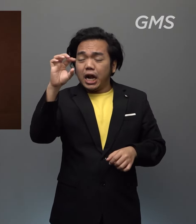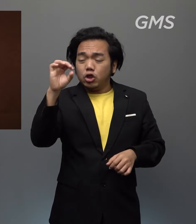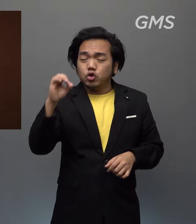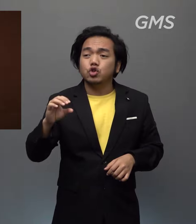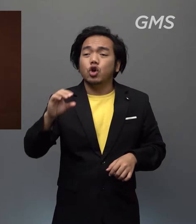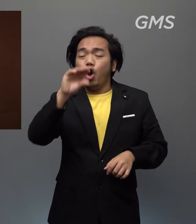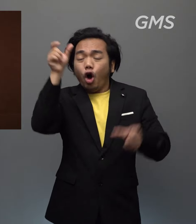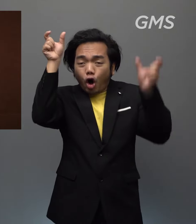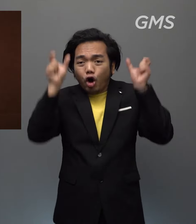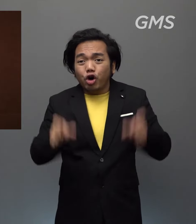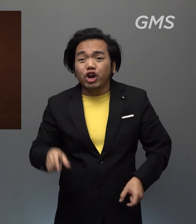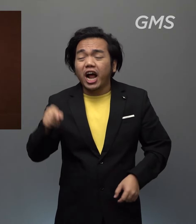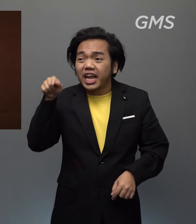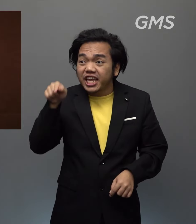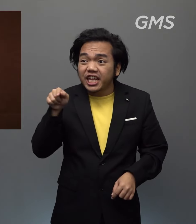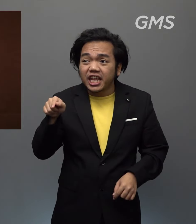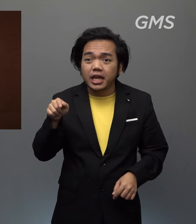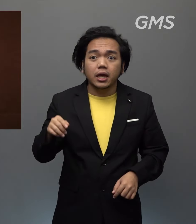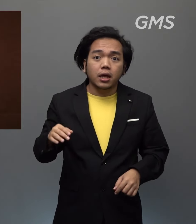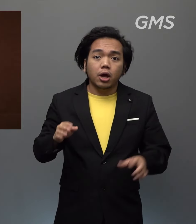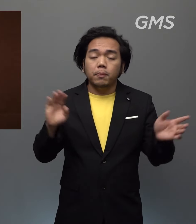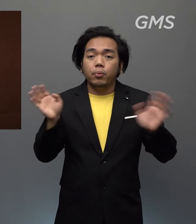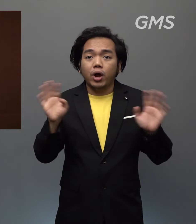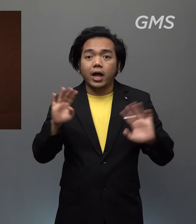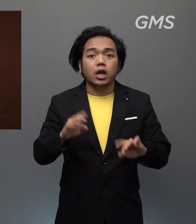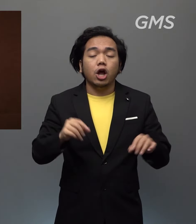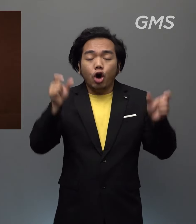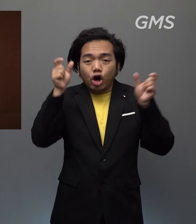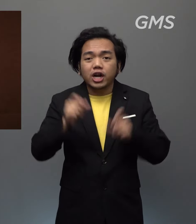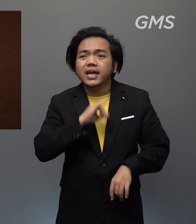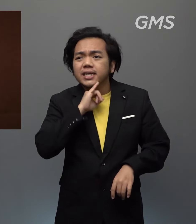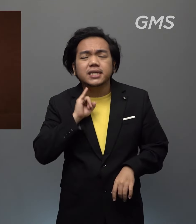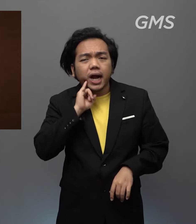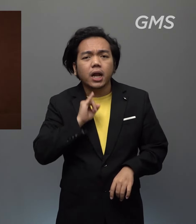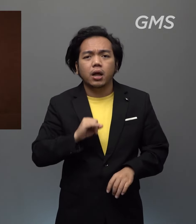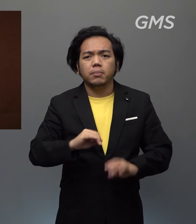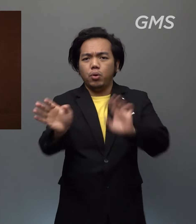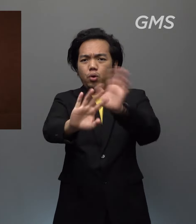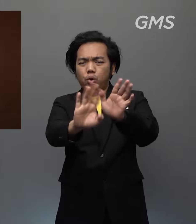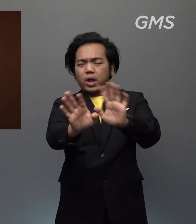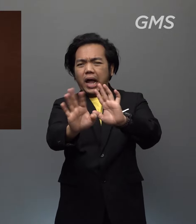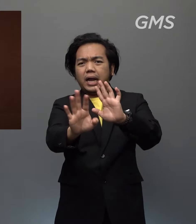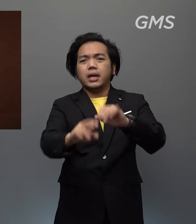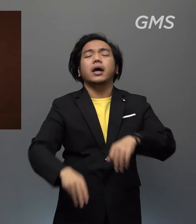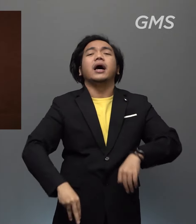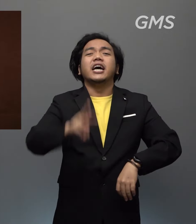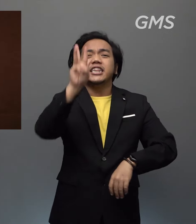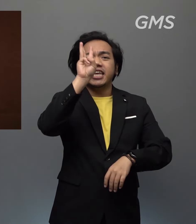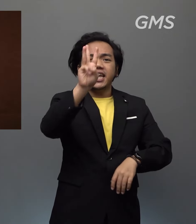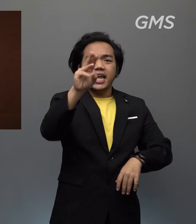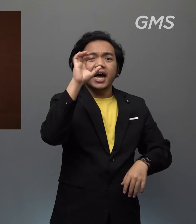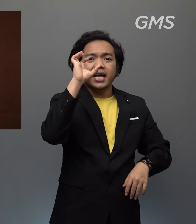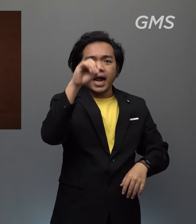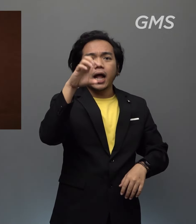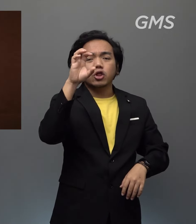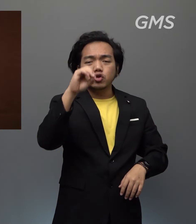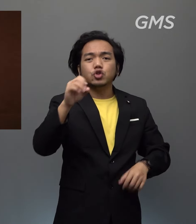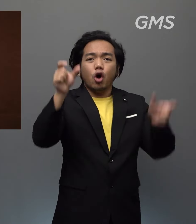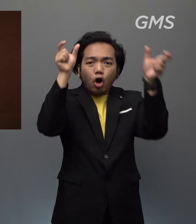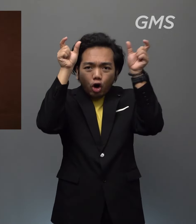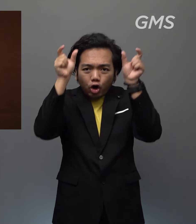Israel lalu minta bantuan, lalu 300 orang itu datang? Enggak. Ternyata 300 orang ini